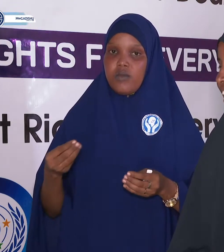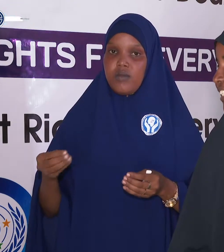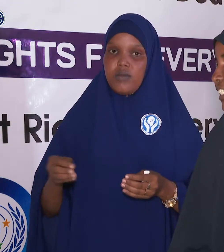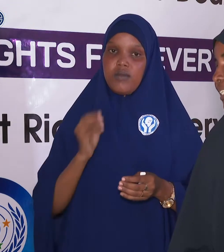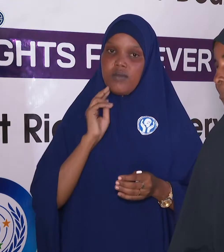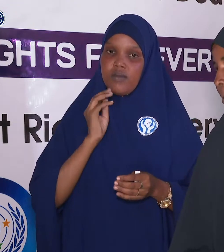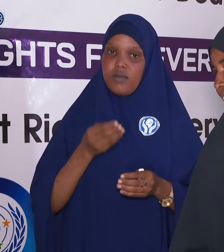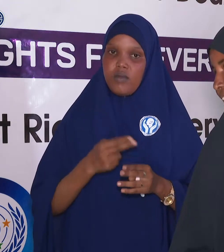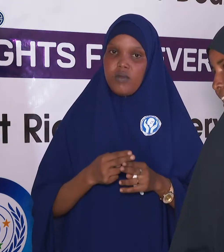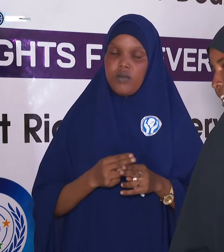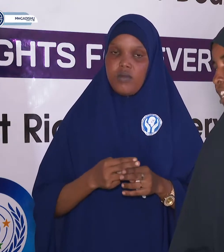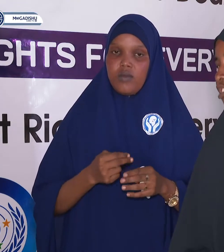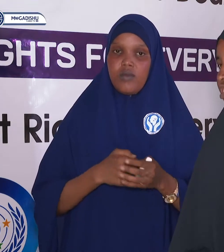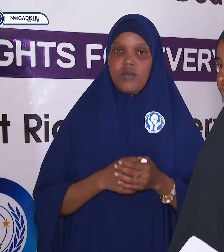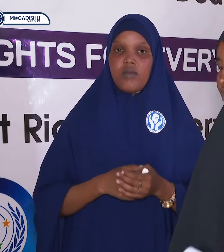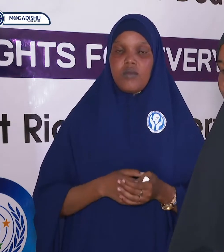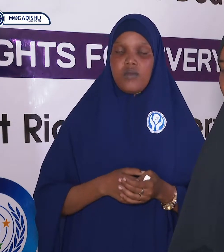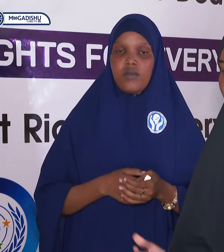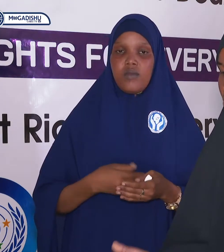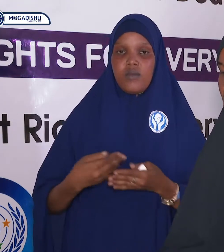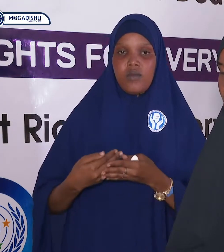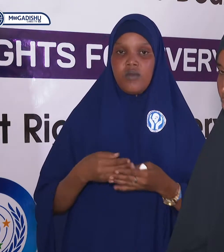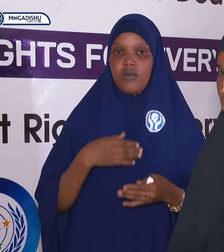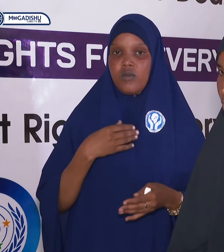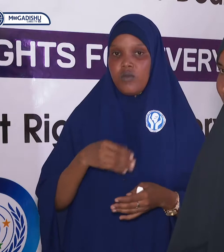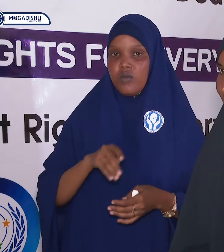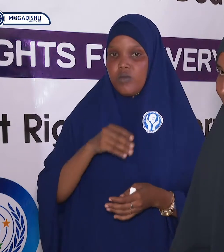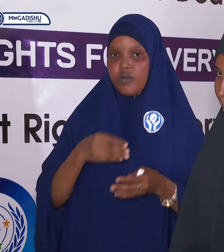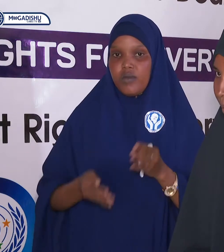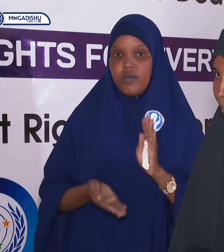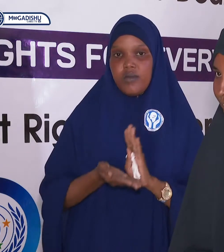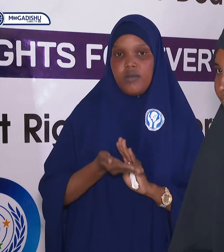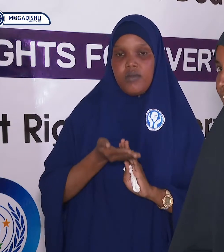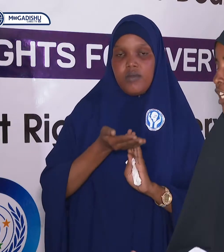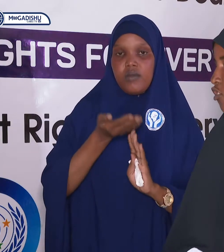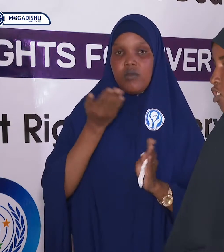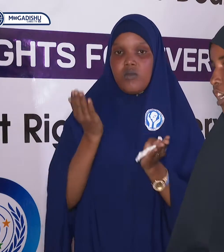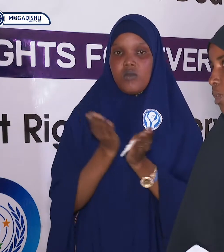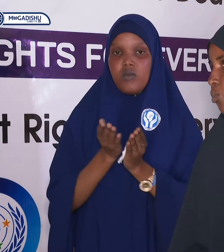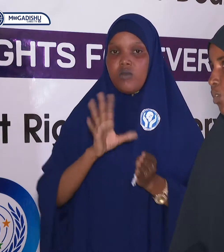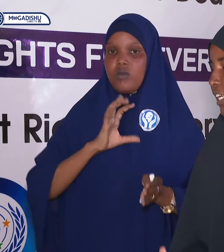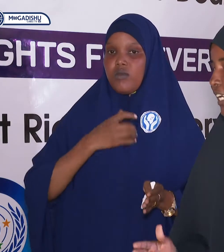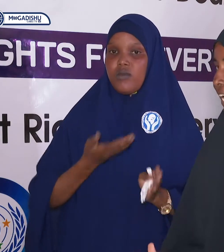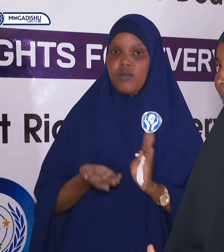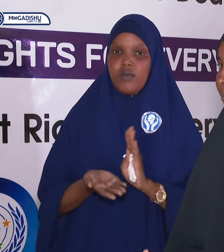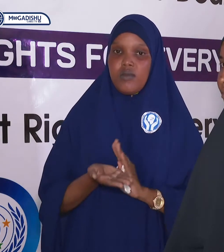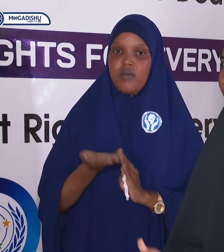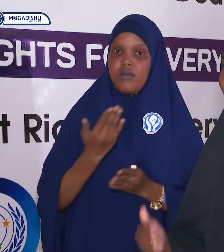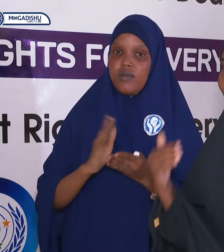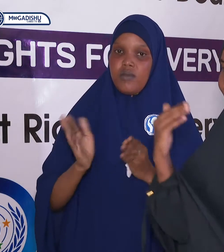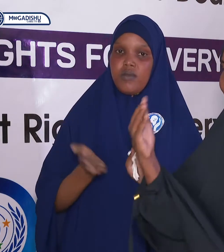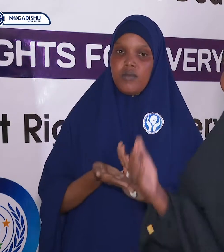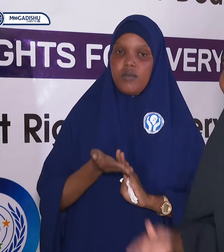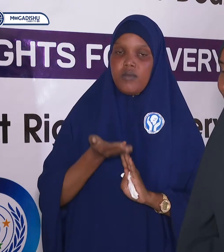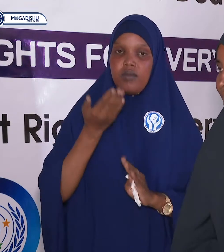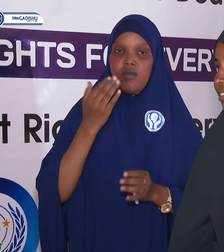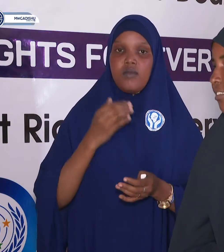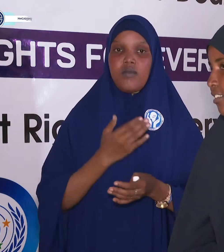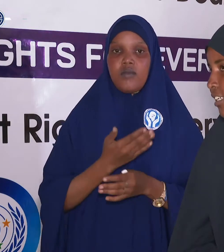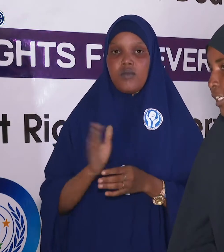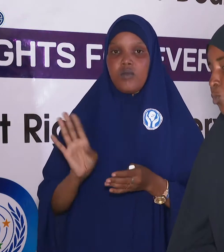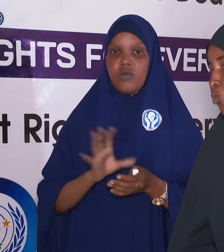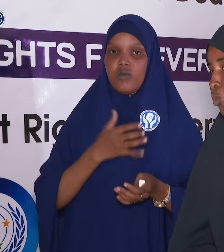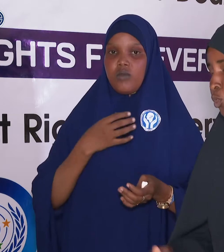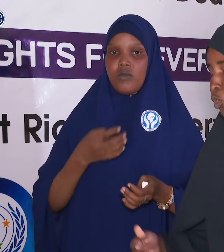waxay u baahan yihiin barbaarin saas darteed iskuulku wuxuu leeyahay qeyb barbaarin sidoo kale wuxuu leeyahay qeyb xirfadeyn dhallinyarada ah